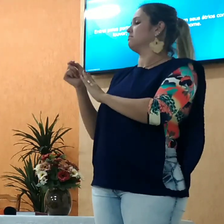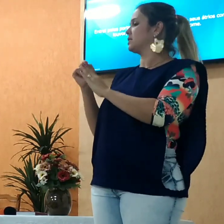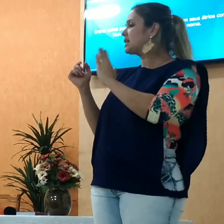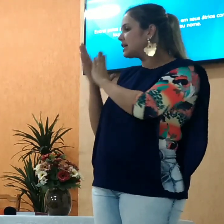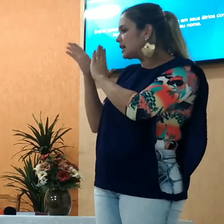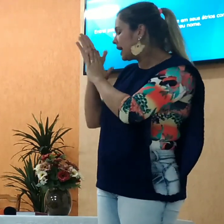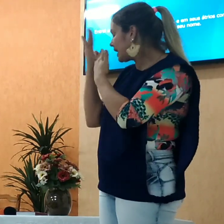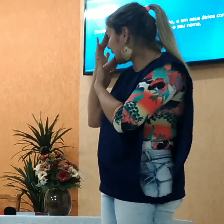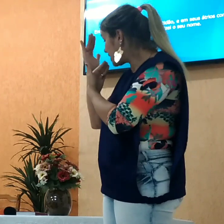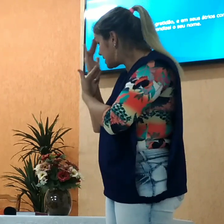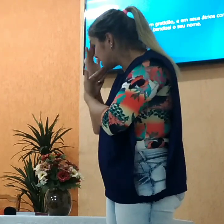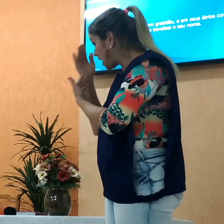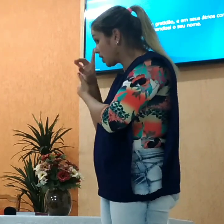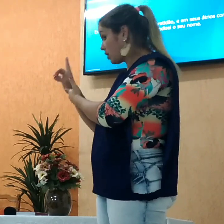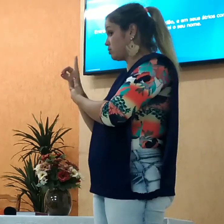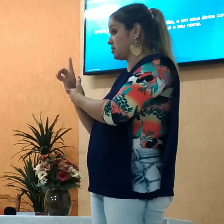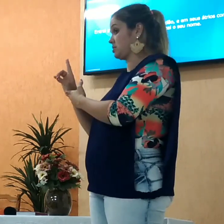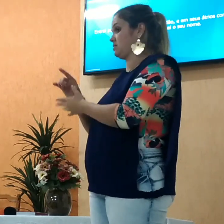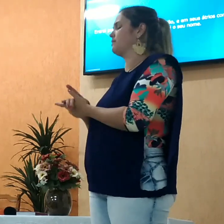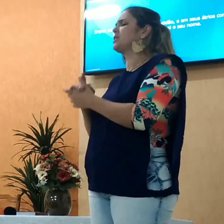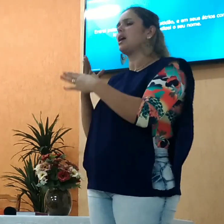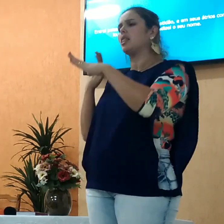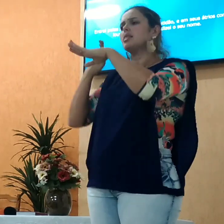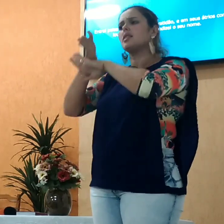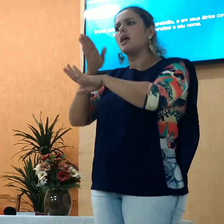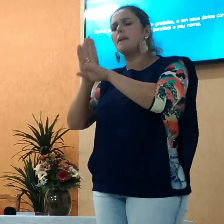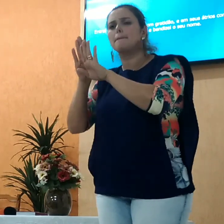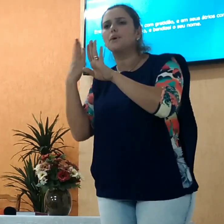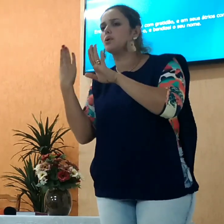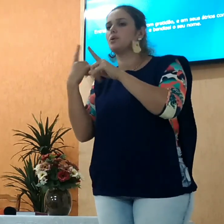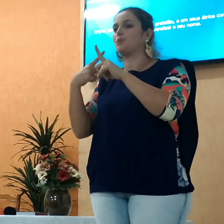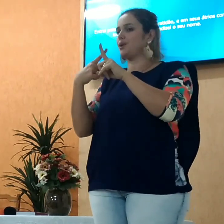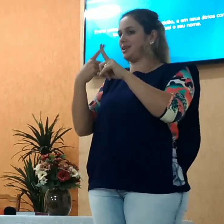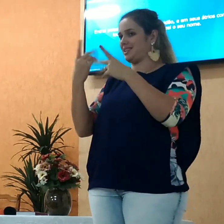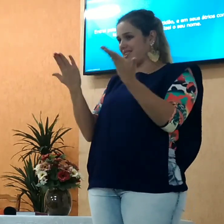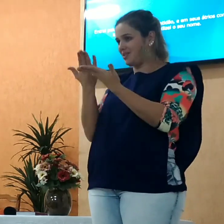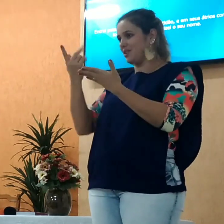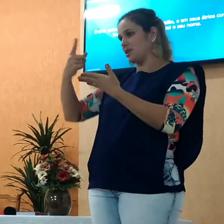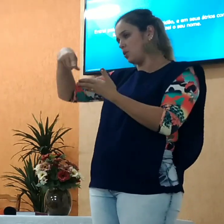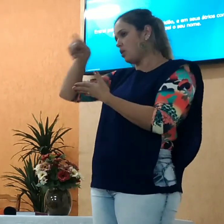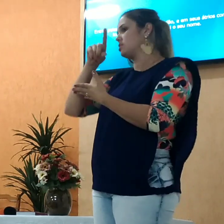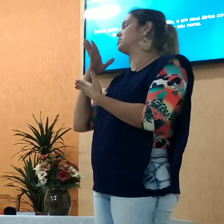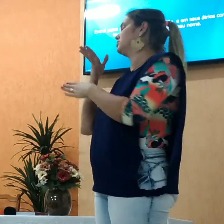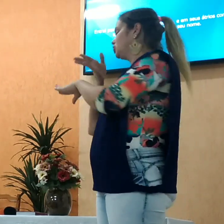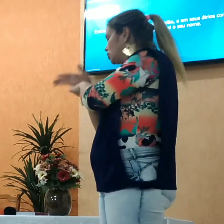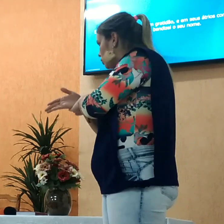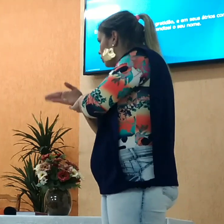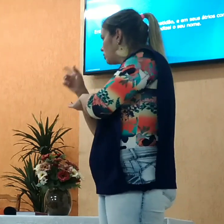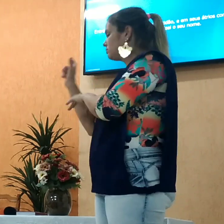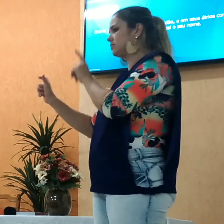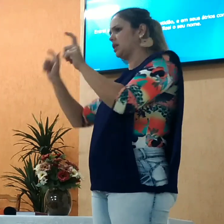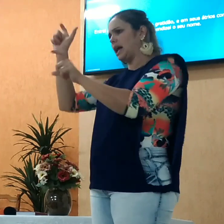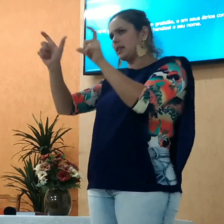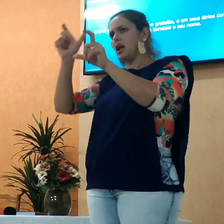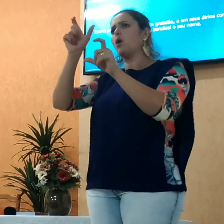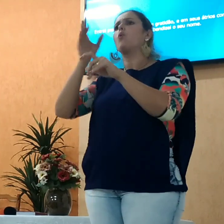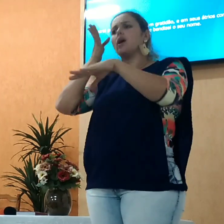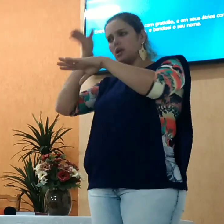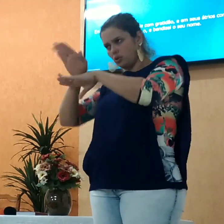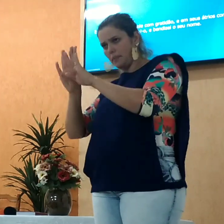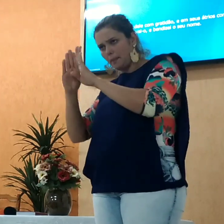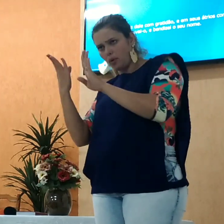louvor. Entrai por suas portas. Nós chegamos aqui, vocês chegaram aqui, entraram por aquela